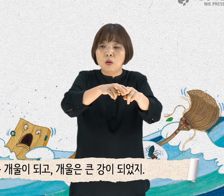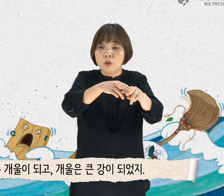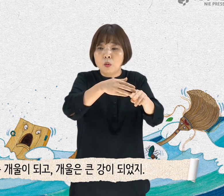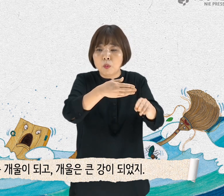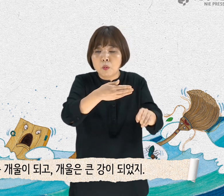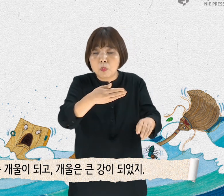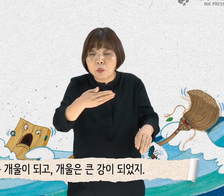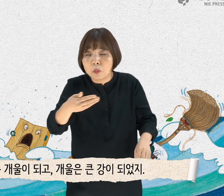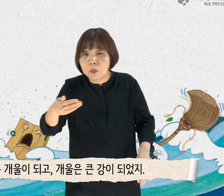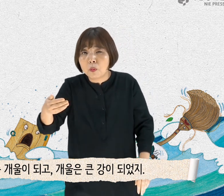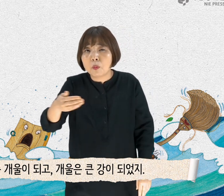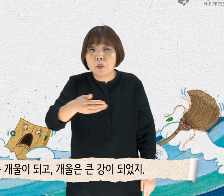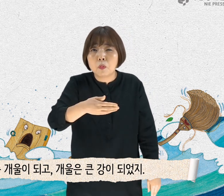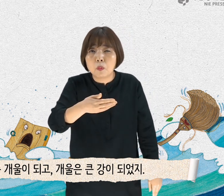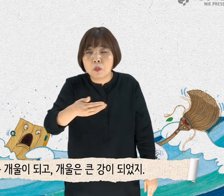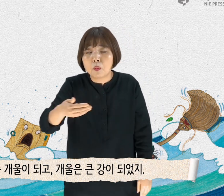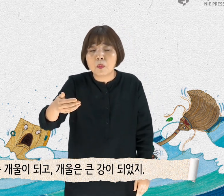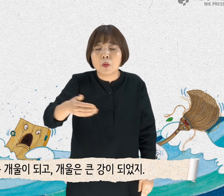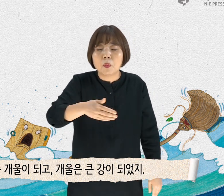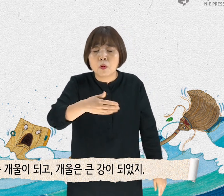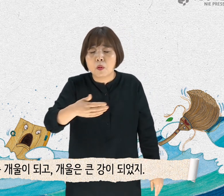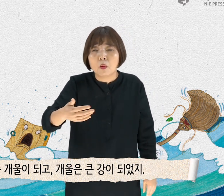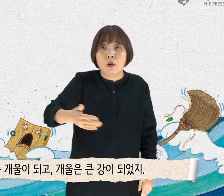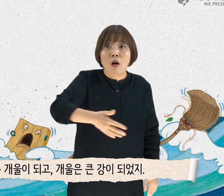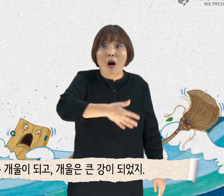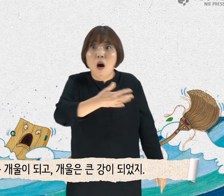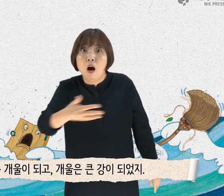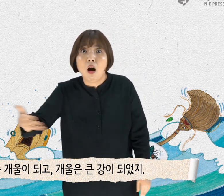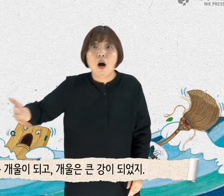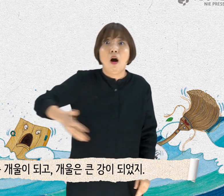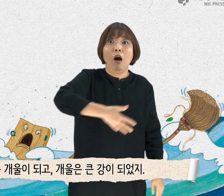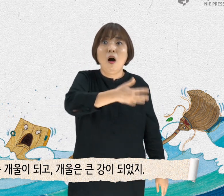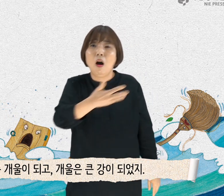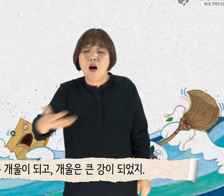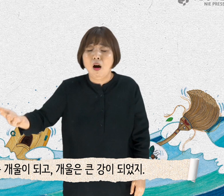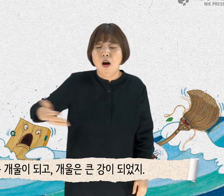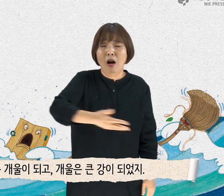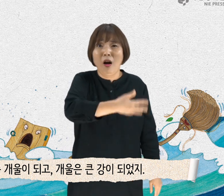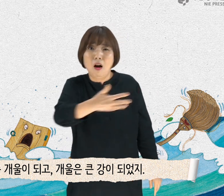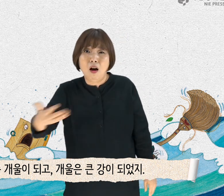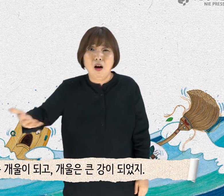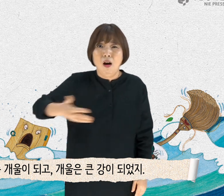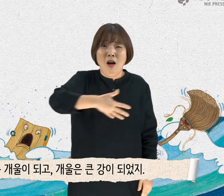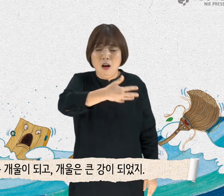샘은 개울이 되고 개울은 큰 강이 되었지.